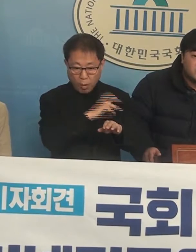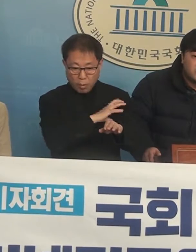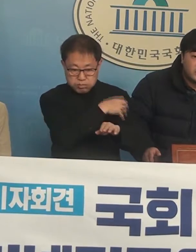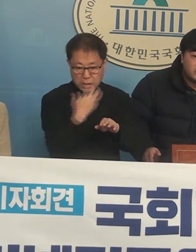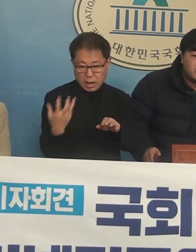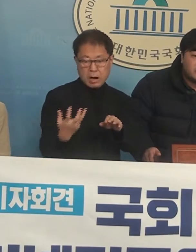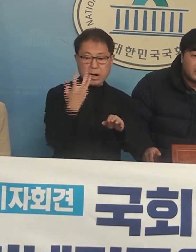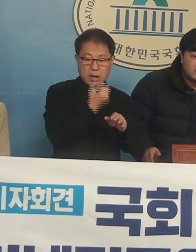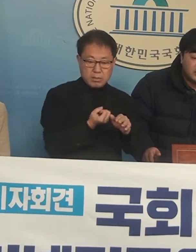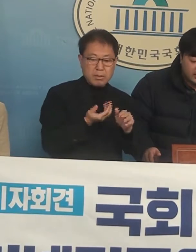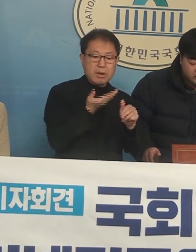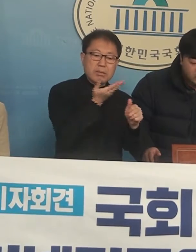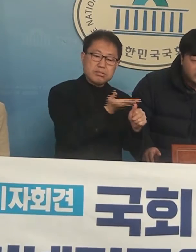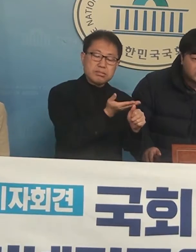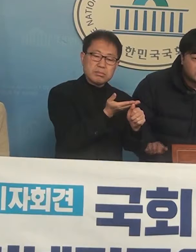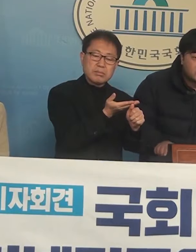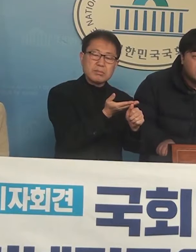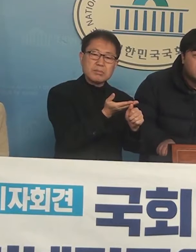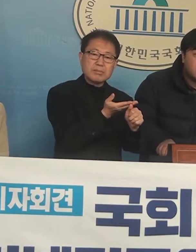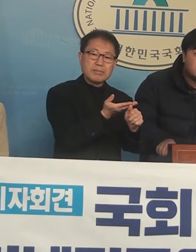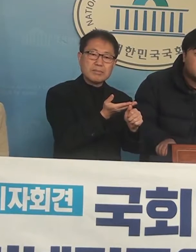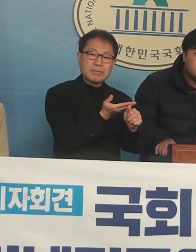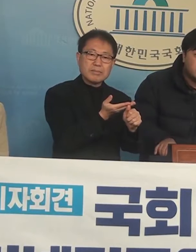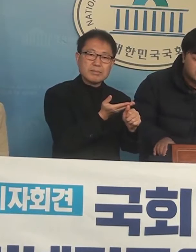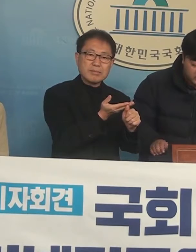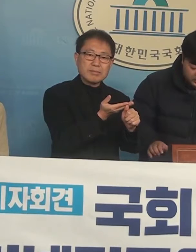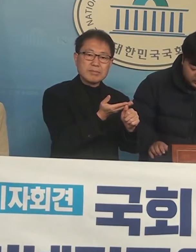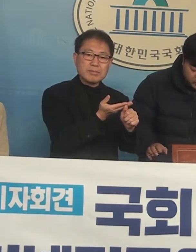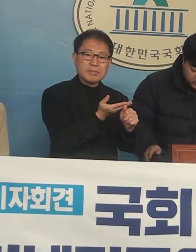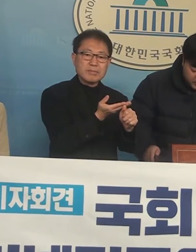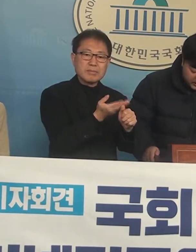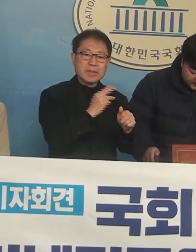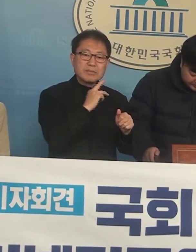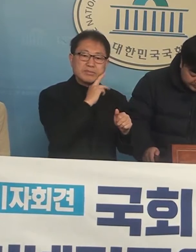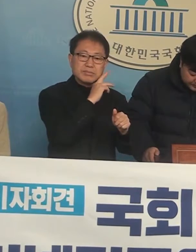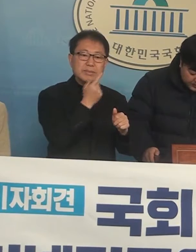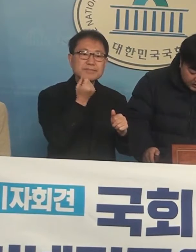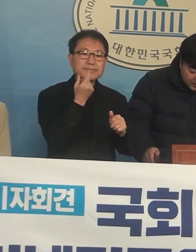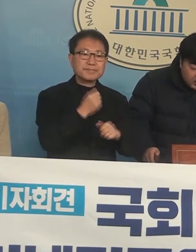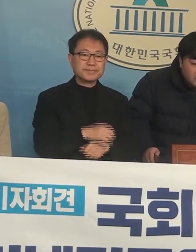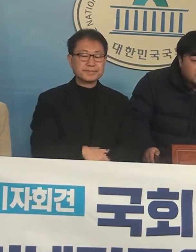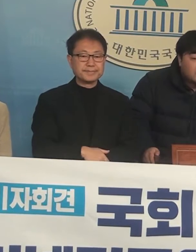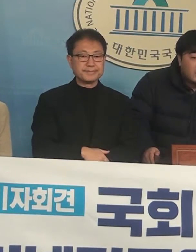가면서까지 금융위원회가 그런 막대한 권한을 가지고 있는지 의문입니다.